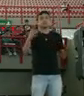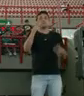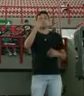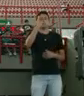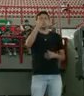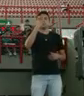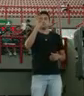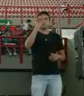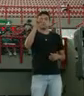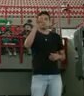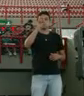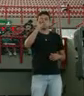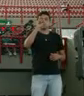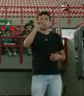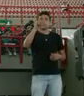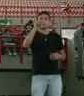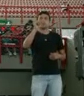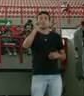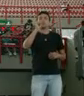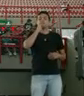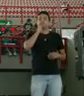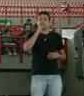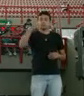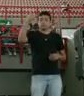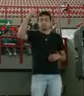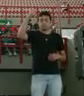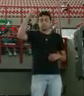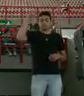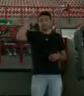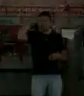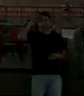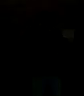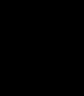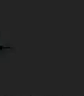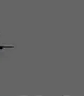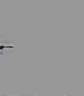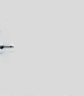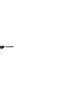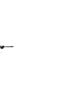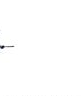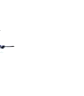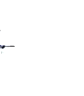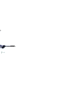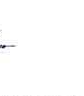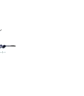ocitocina? É o primeiro hormônio lá de cima, tá certo? O primeiro hormônio que você vê lá em cima, ó.